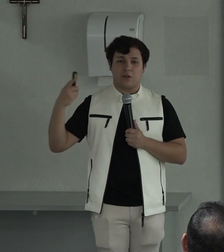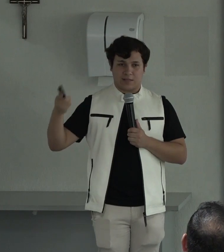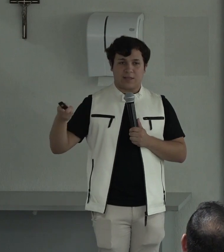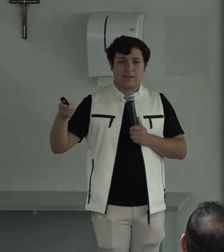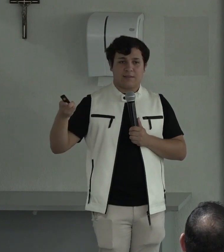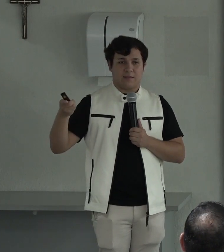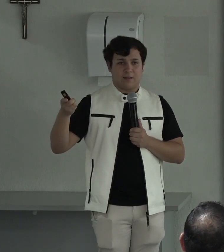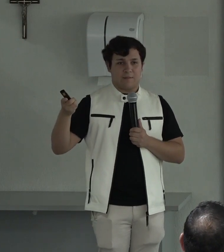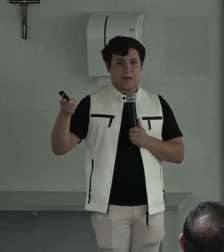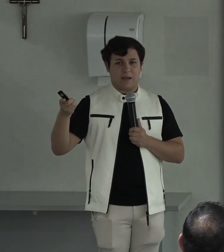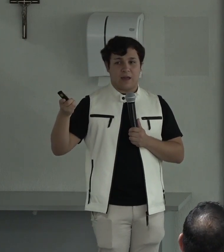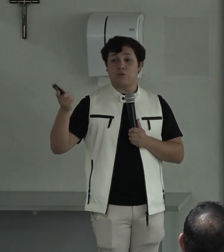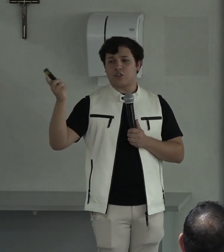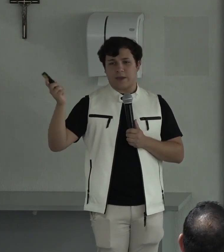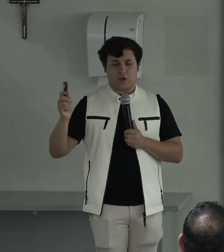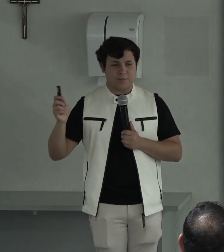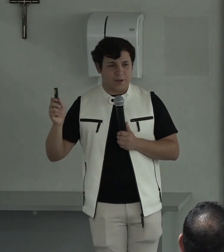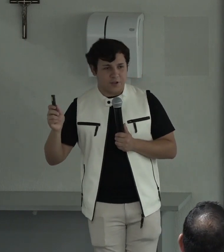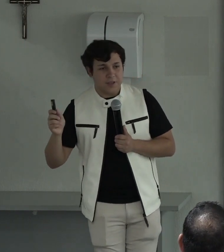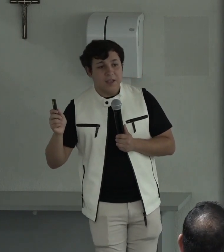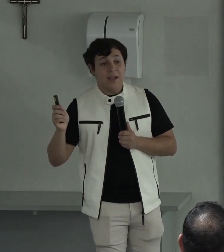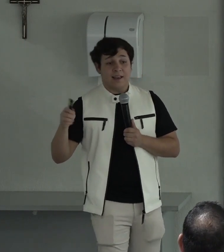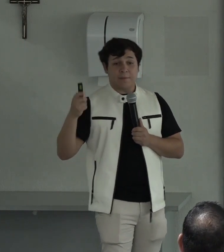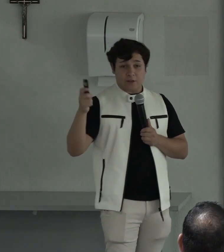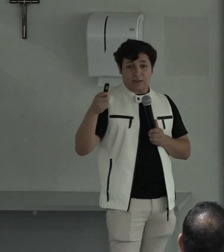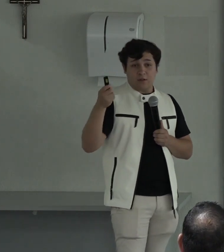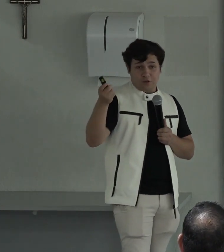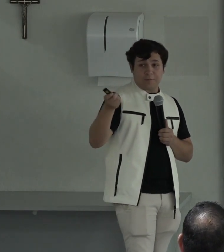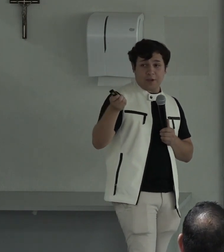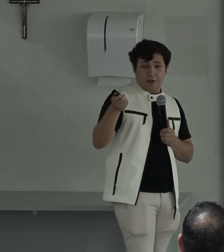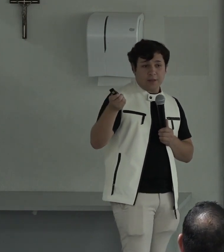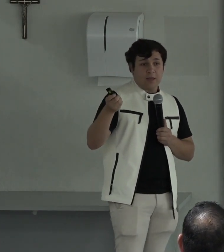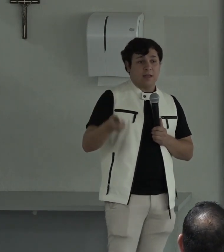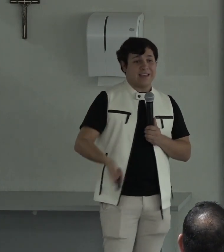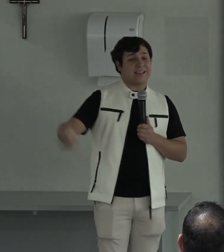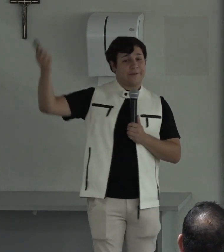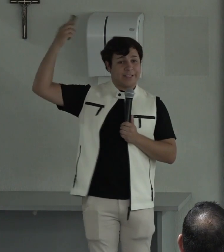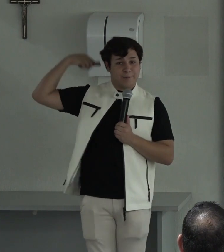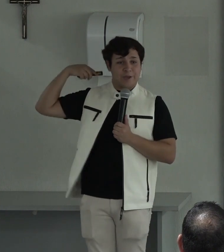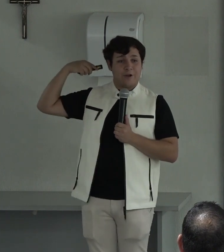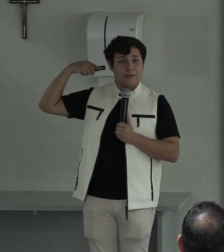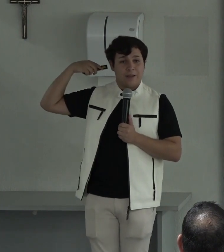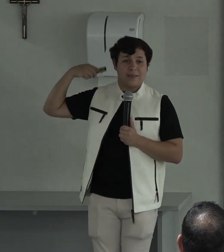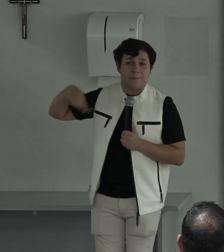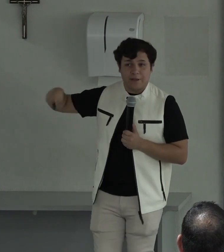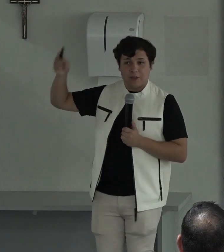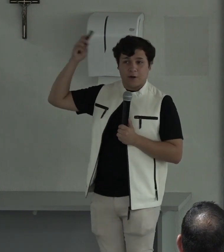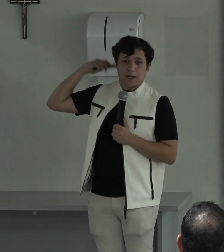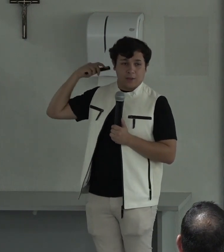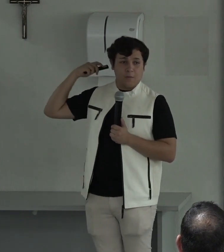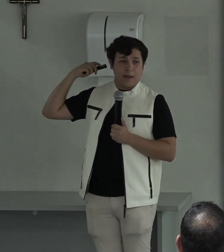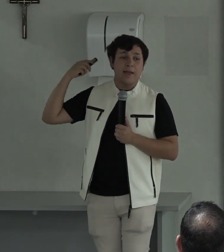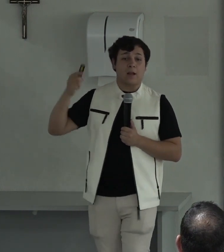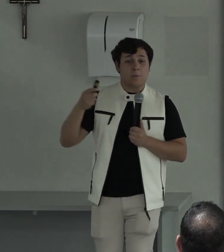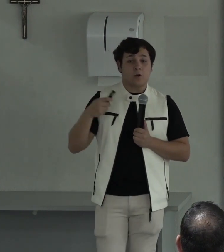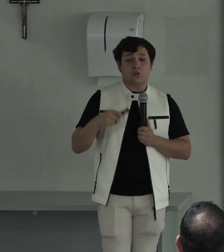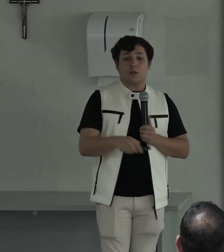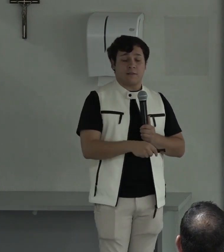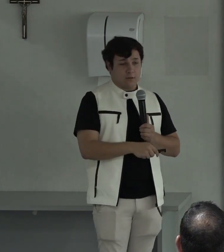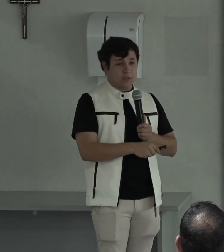de edad, adultos mayores, perdón. Las personas adultos mayores ya saben español, ya aprendieron el idioma y a lo mejor su nivel de audición